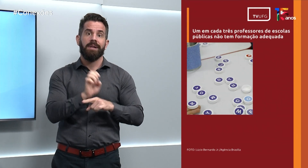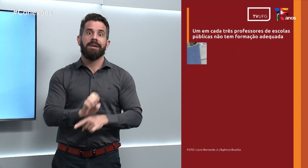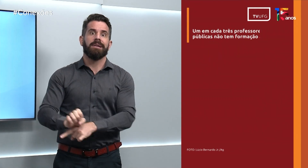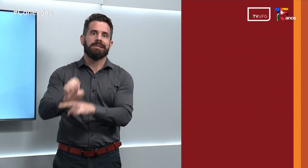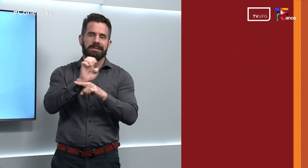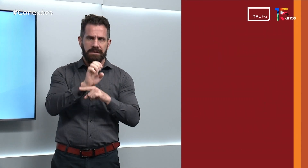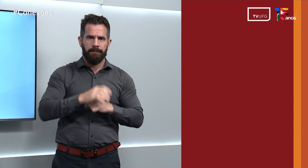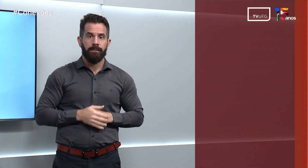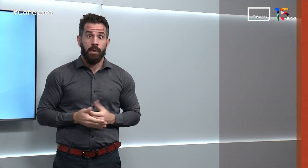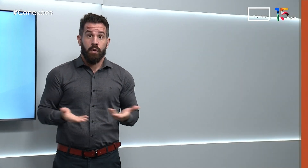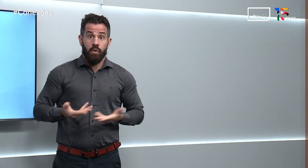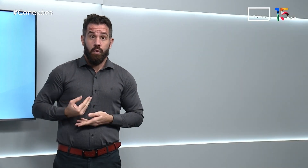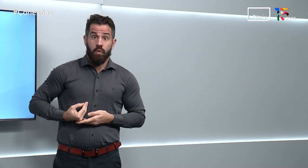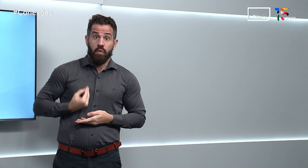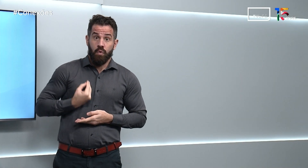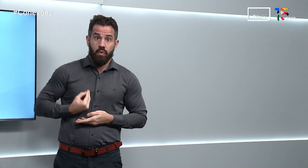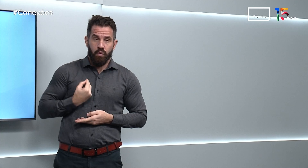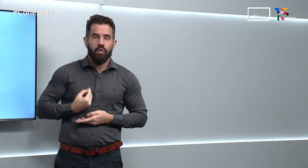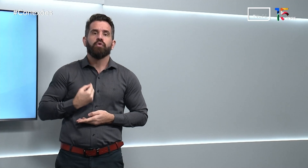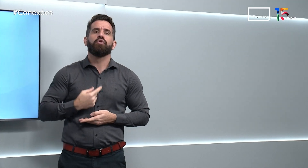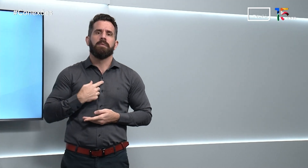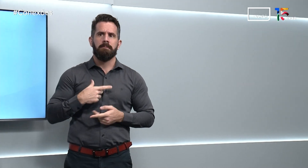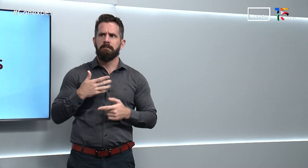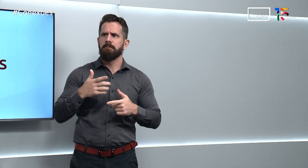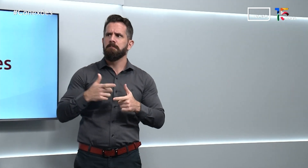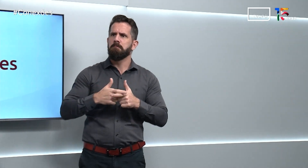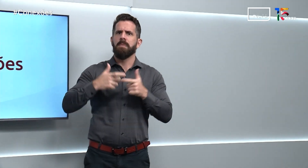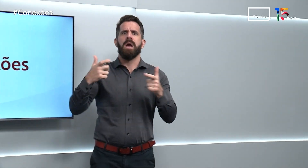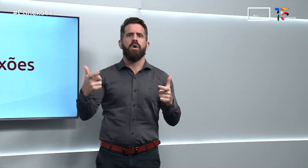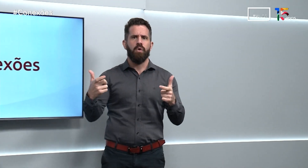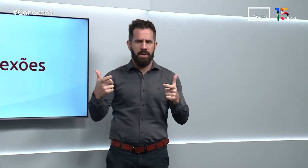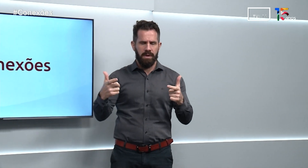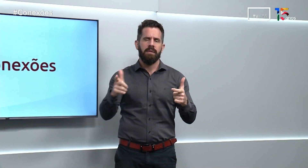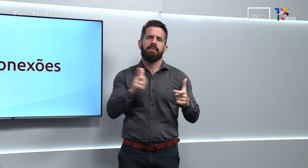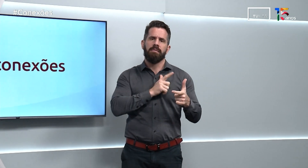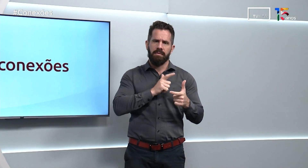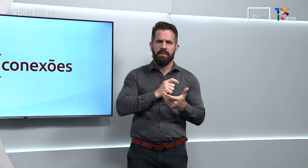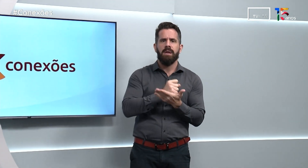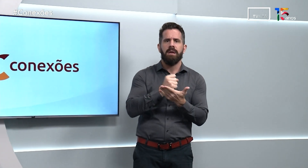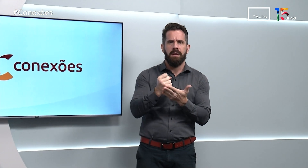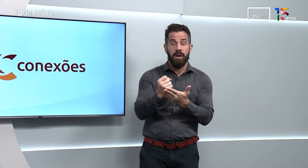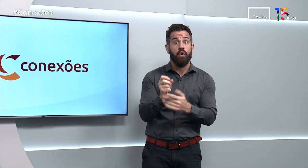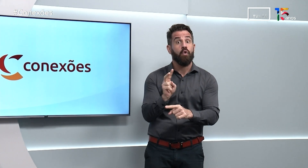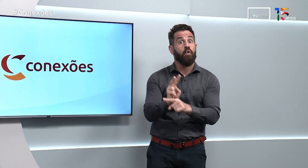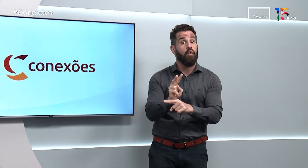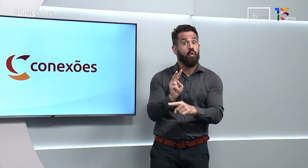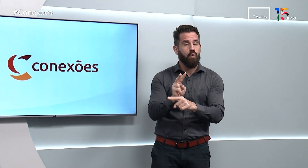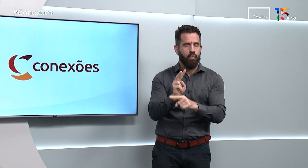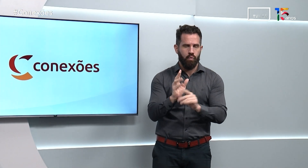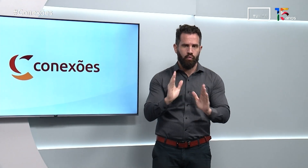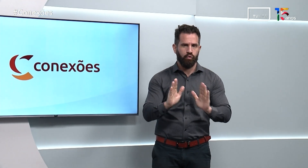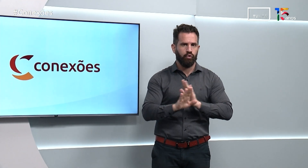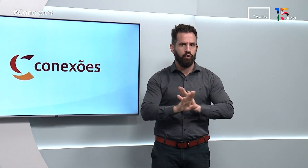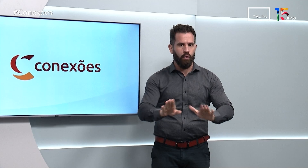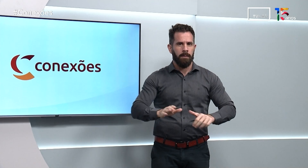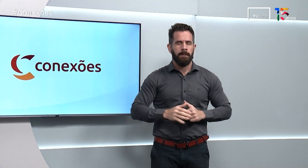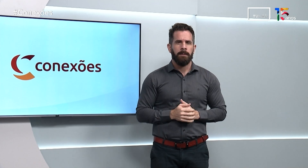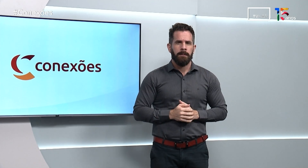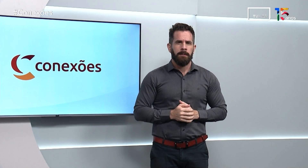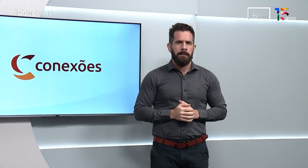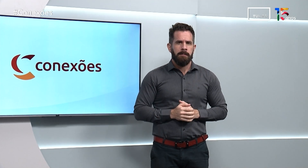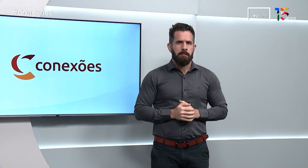elas contam com mais da metade do corpo docente contratada como temporária.